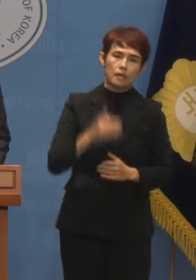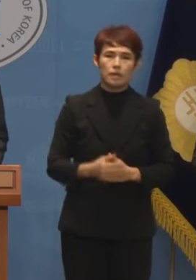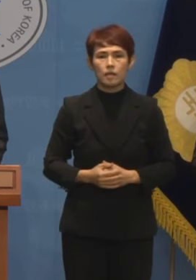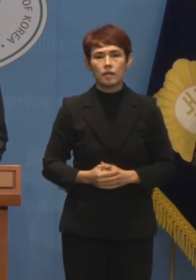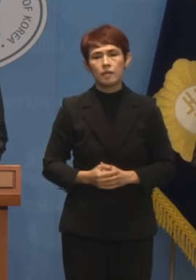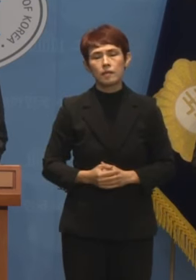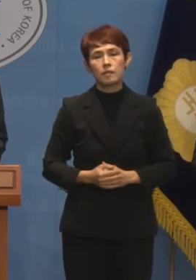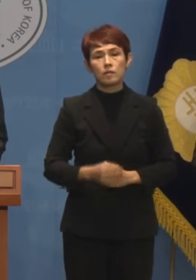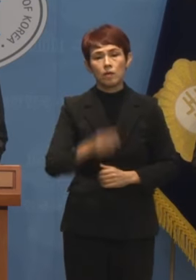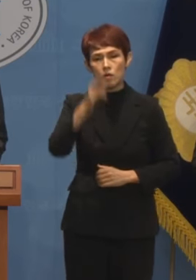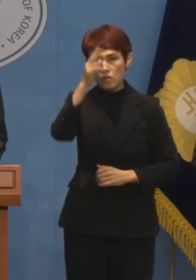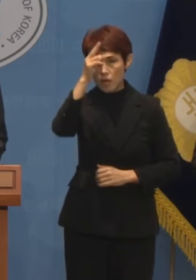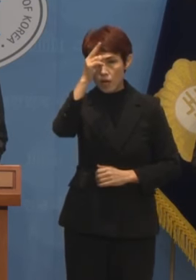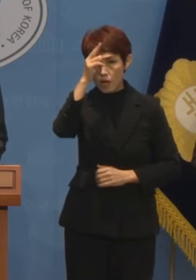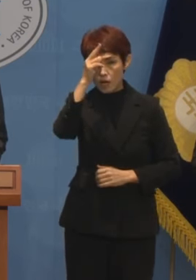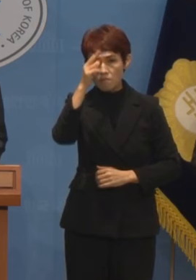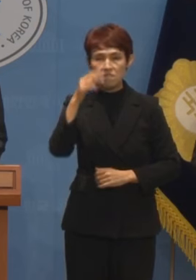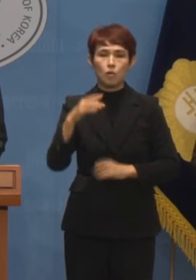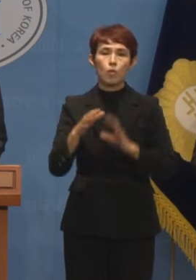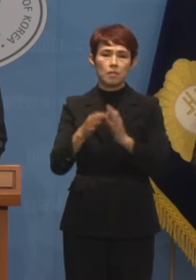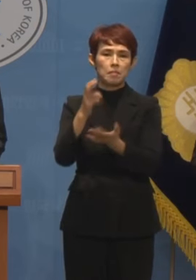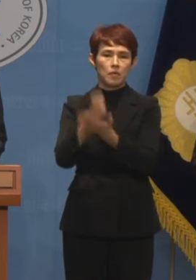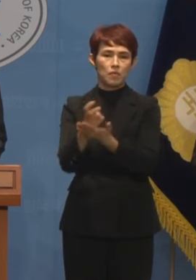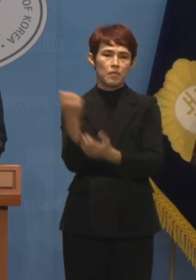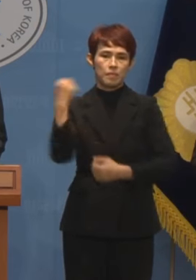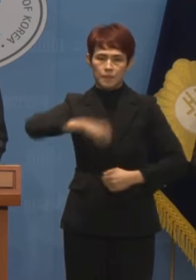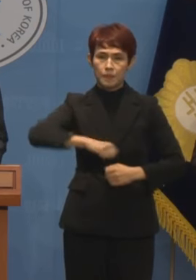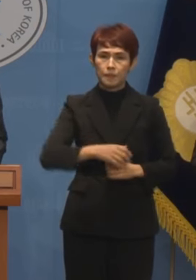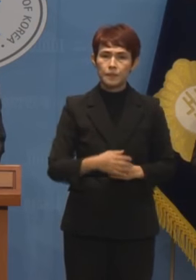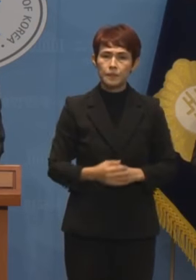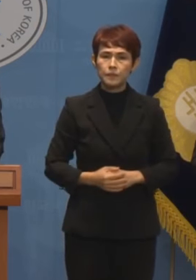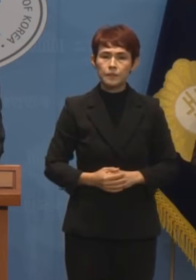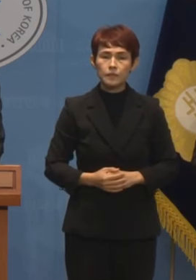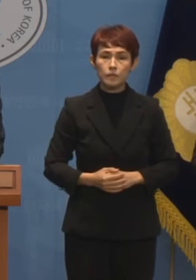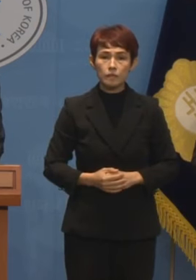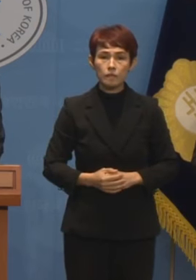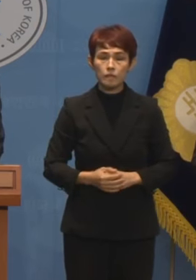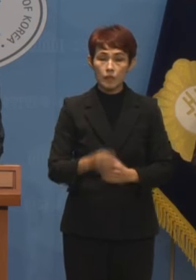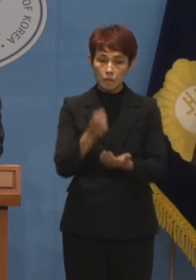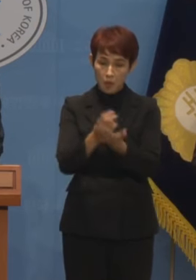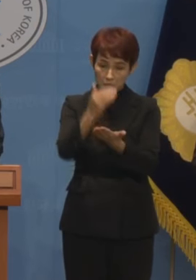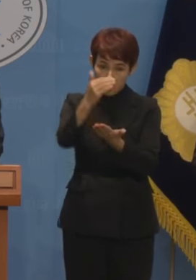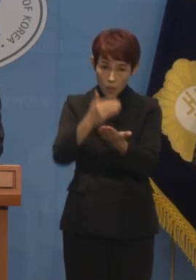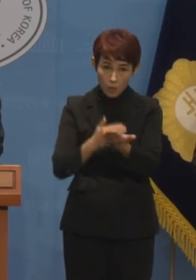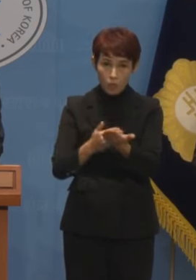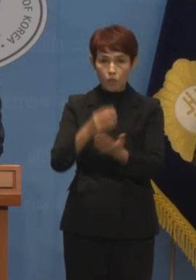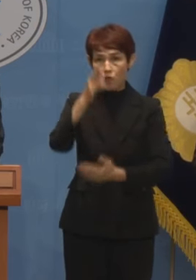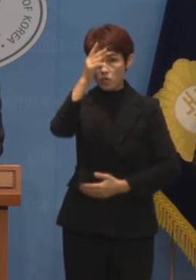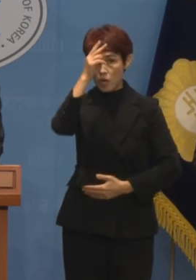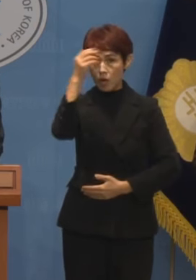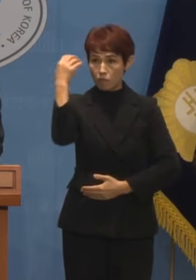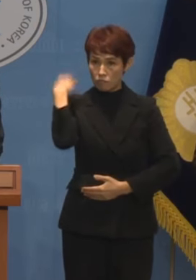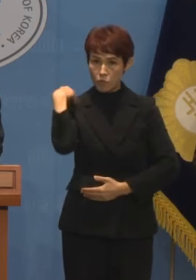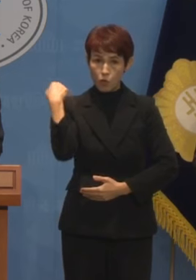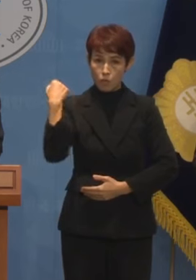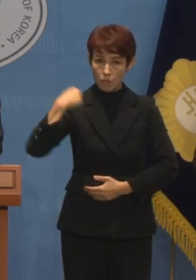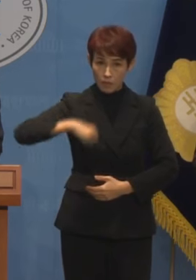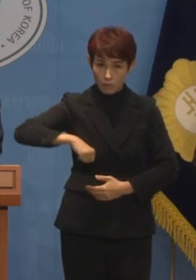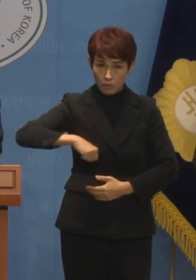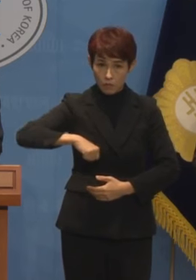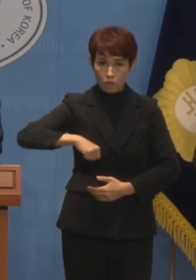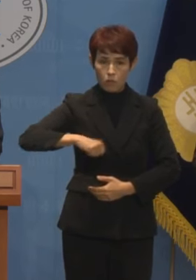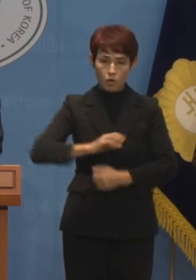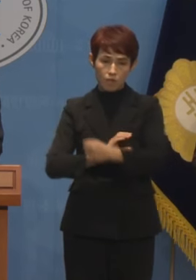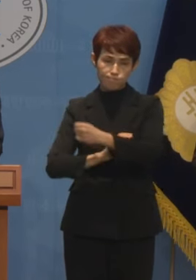셋째, 경찰관 직무집행법 위반입니다. 법에 따르면 경찰관의 의무를 위반하거나